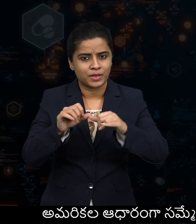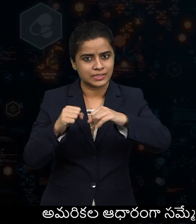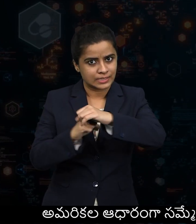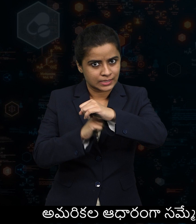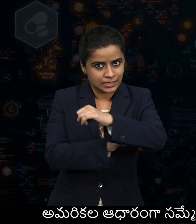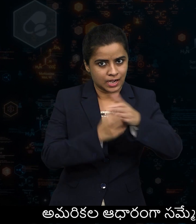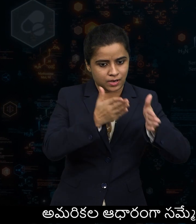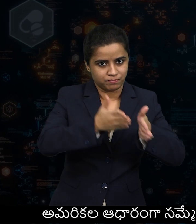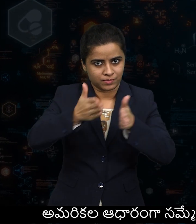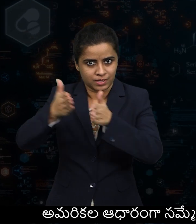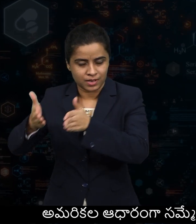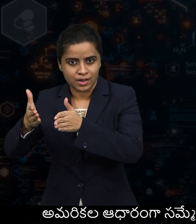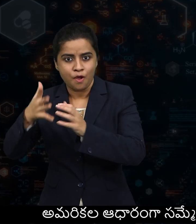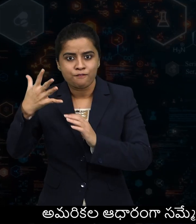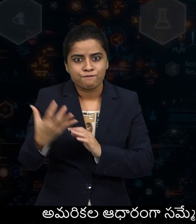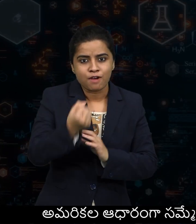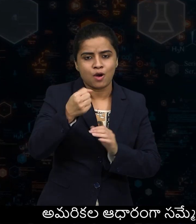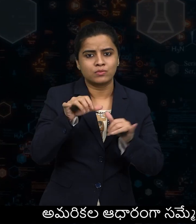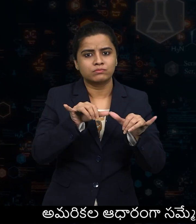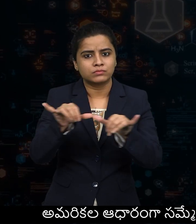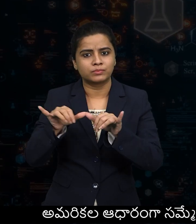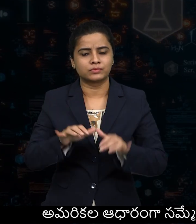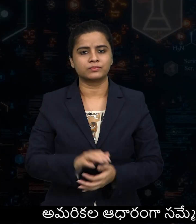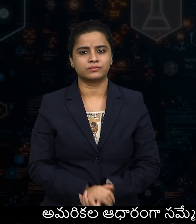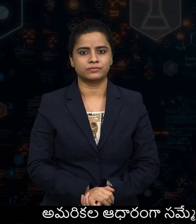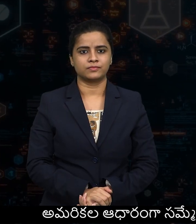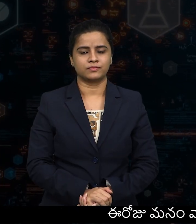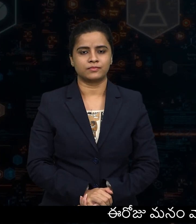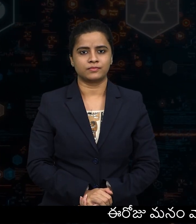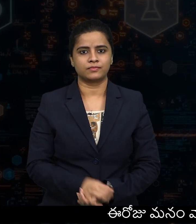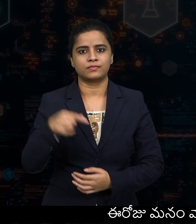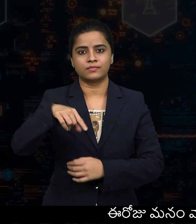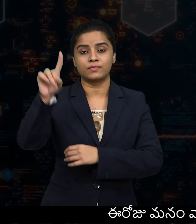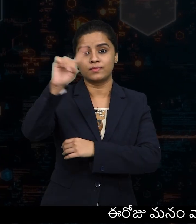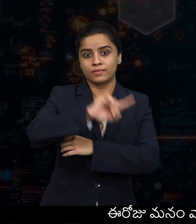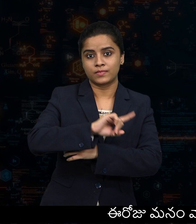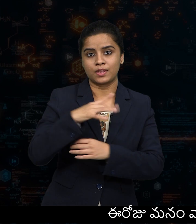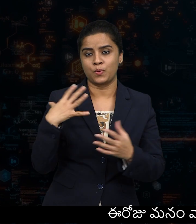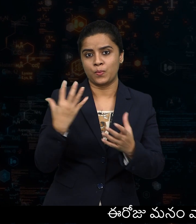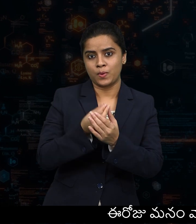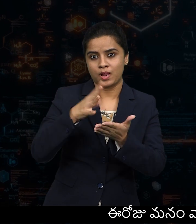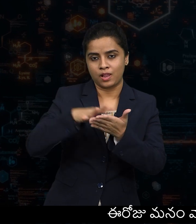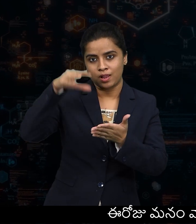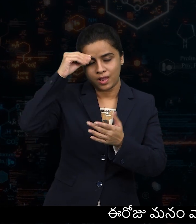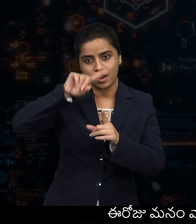సమ్మేళనాలను వర్గీకరించడం ప్రారంభించారు. ఈరోజు మనం వాటి గురించి తెలుసుకుందాం.